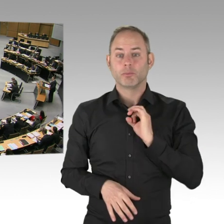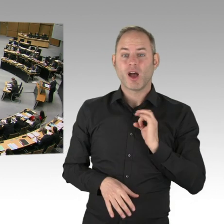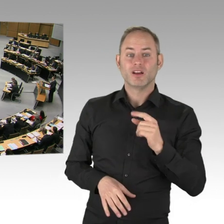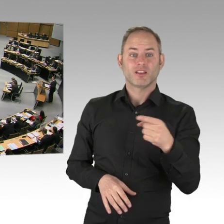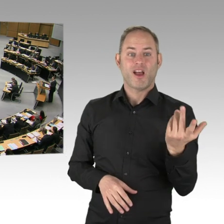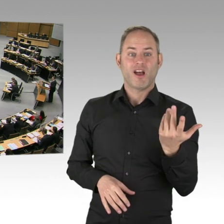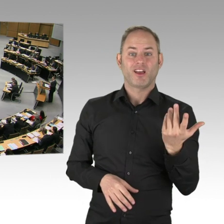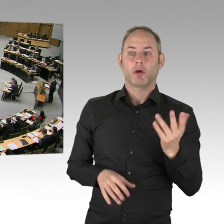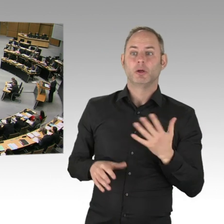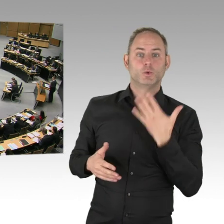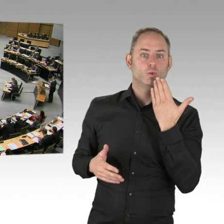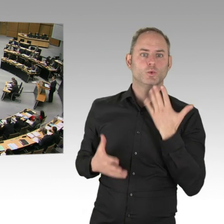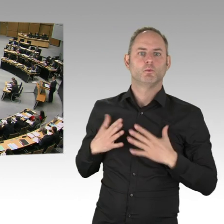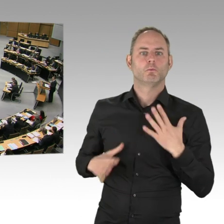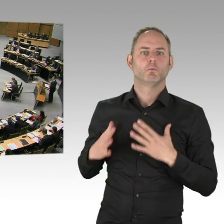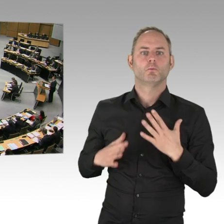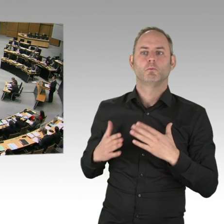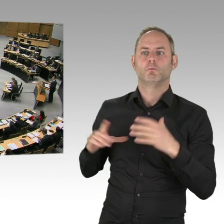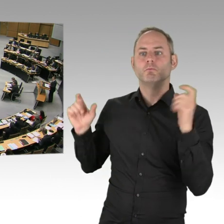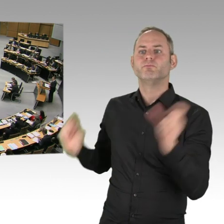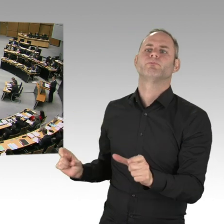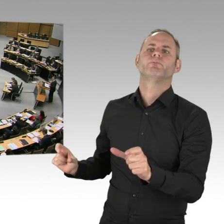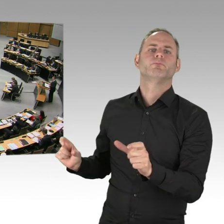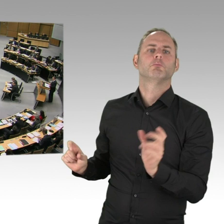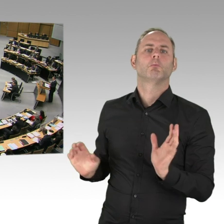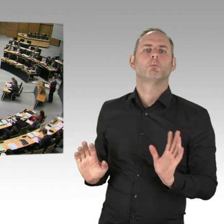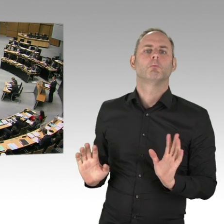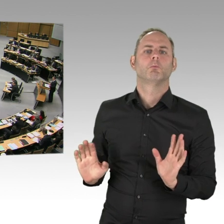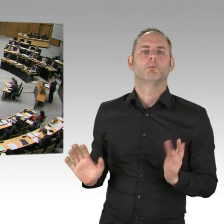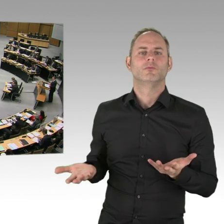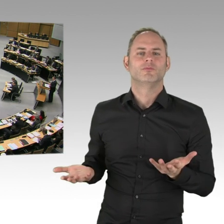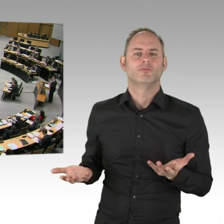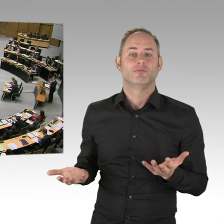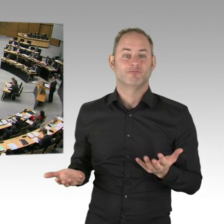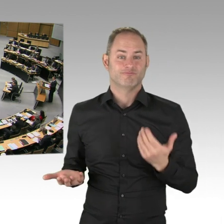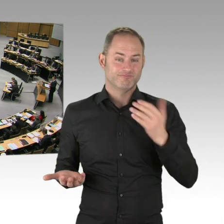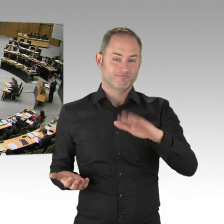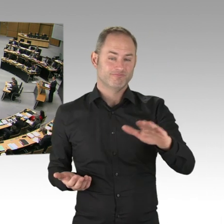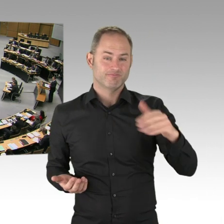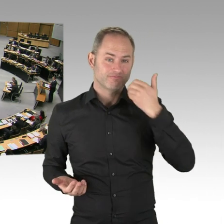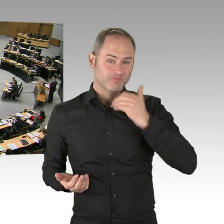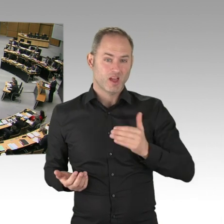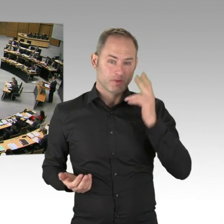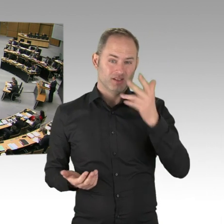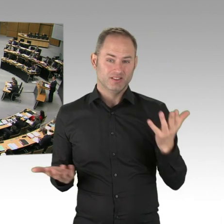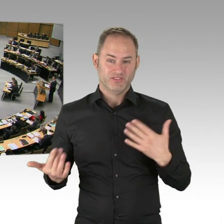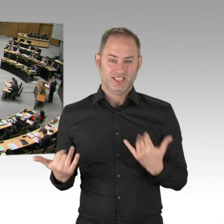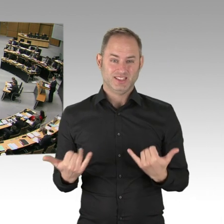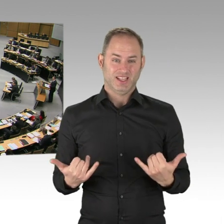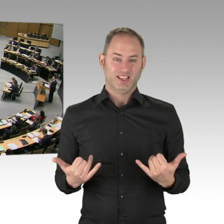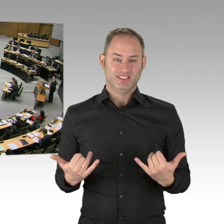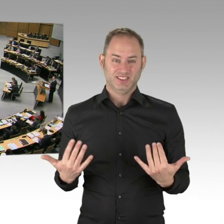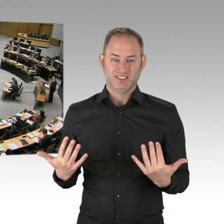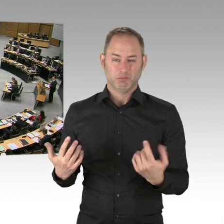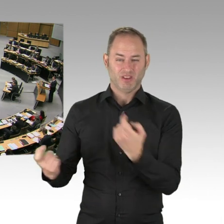Der immer weiter um sich greifende Antisemitismus darf nicht weiter toleriert werden. Das sind zum Beispiel Versammlungen, bei denen